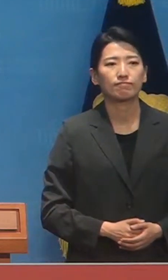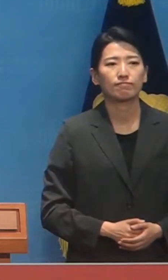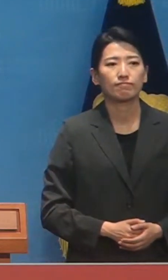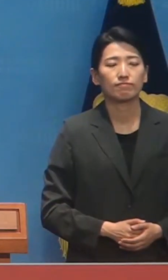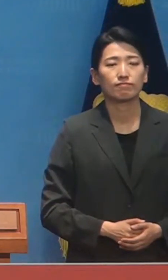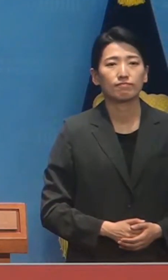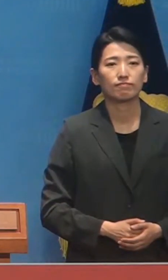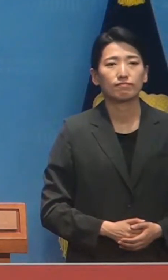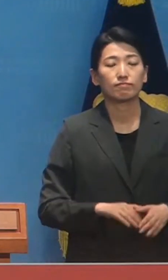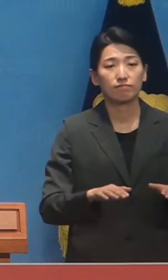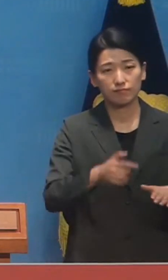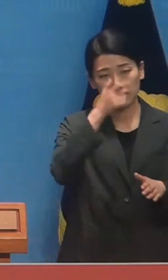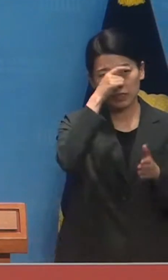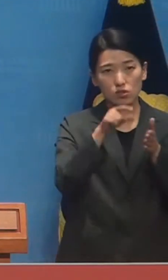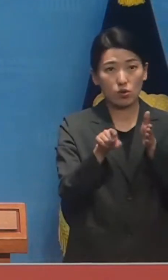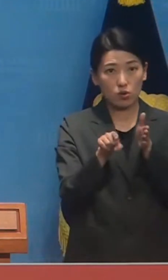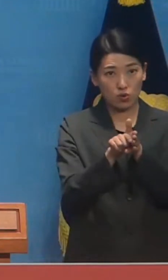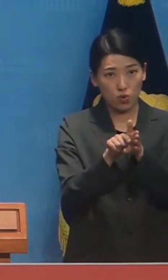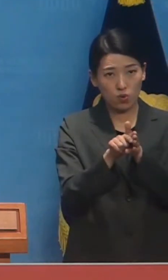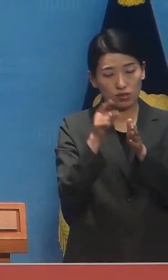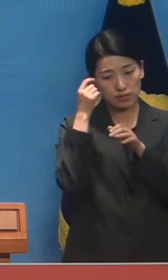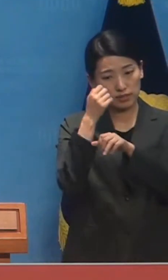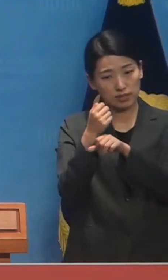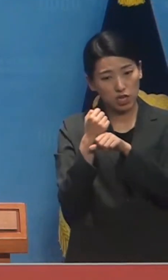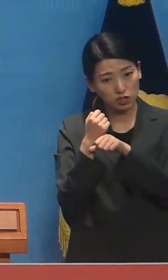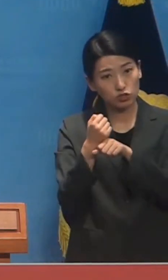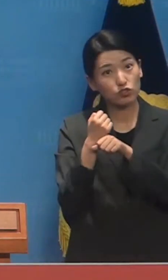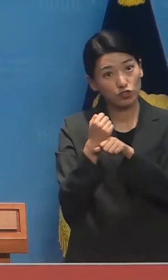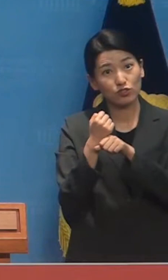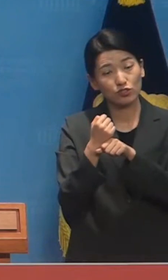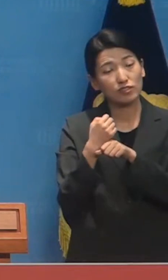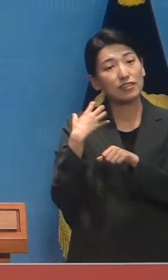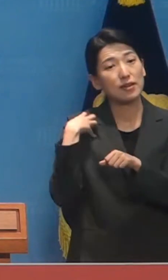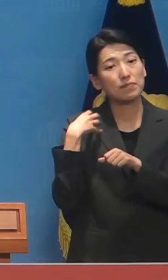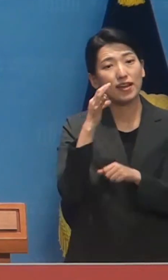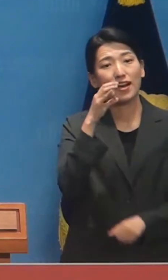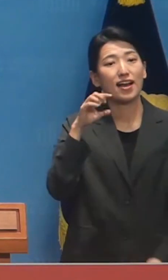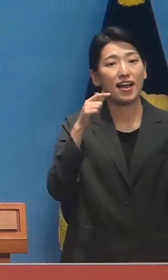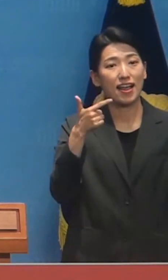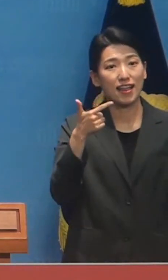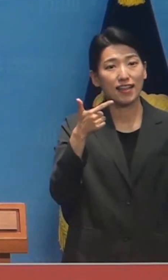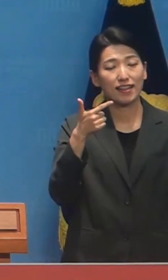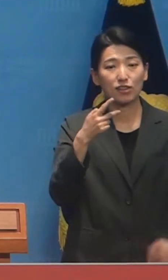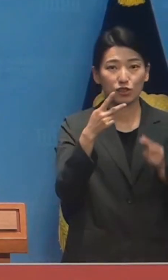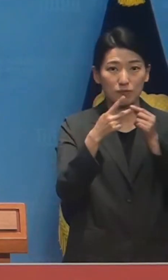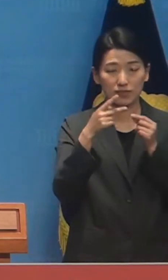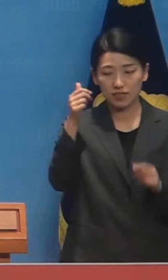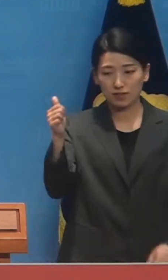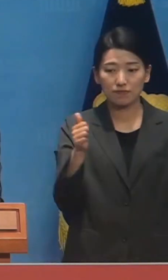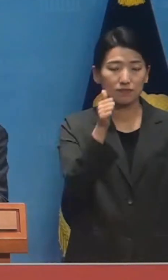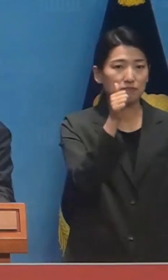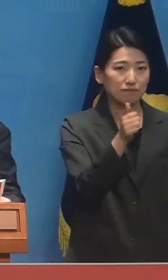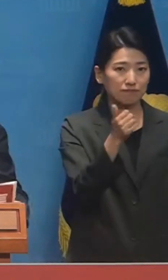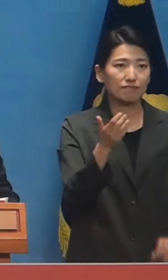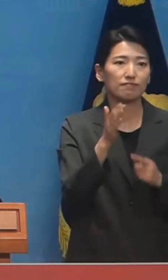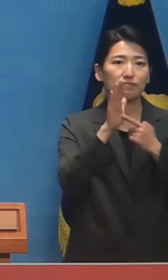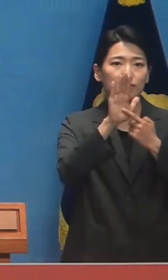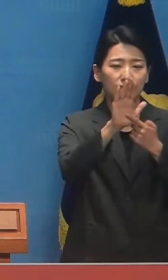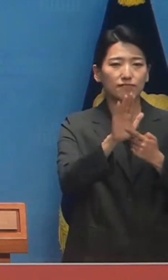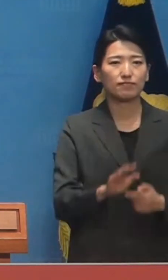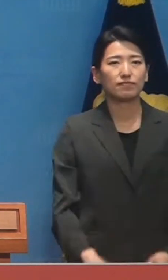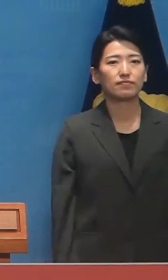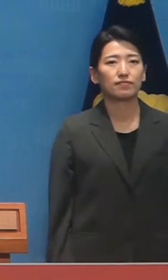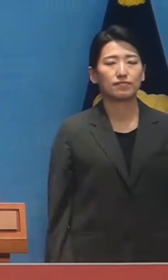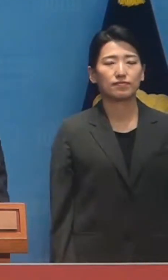시간은 기독교 싱크탱크의 대표가 되시는 안일환 대표님 시간 발표해 주시겠습니다.